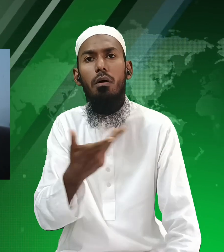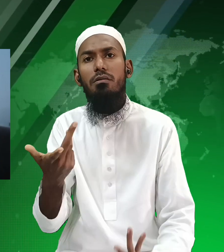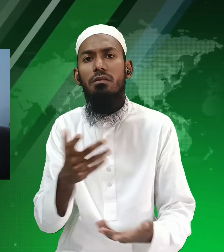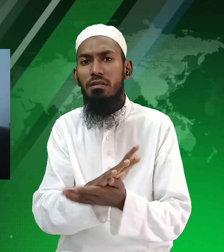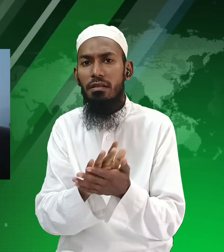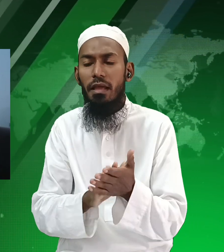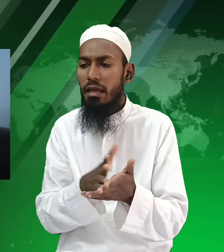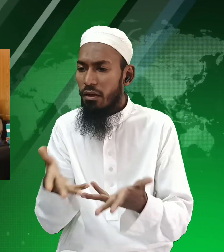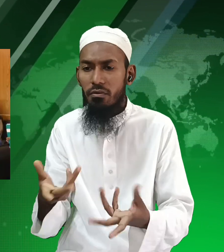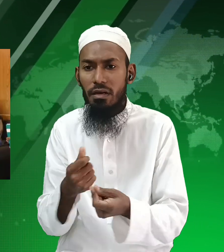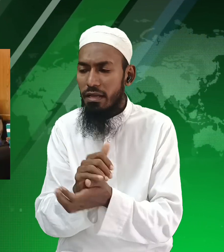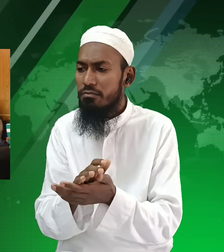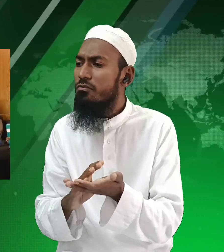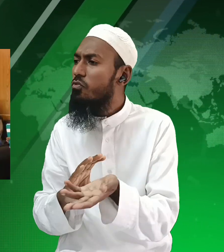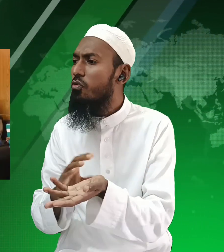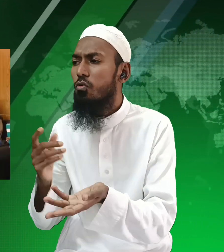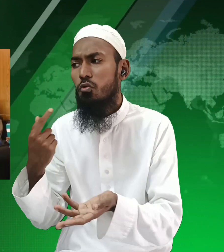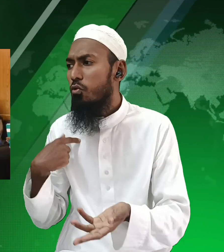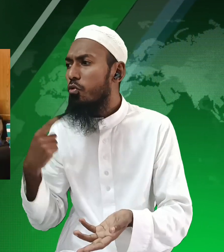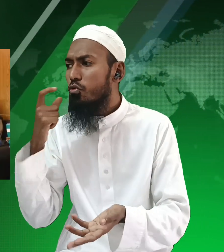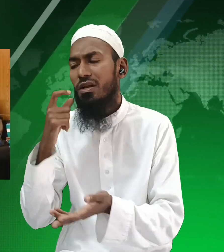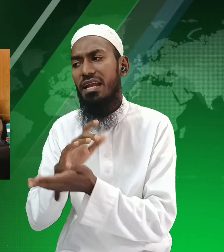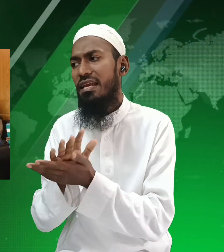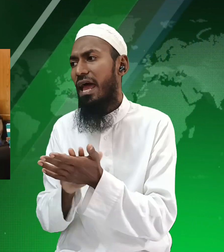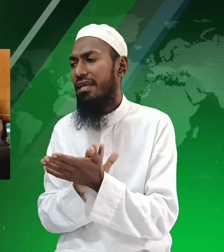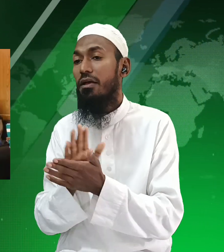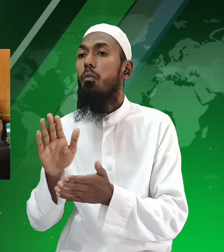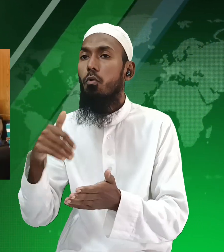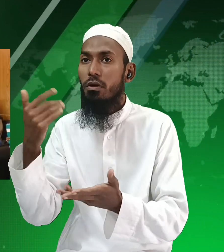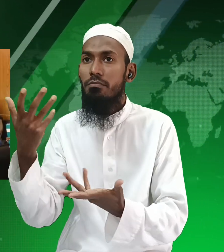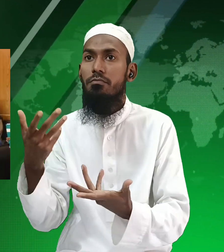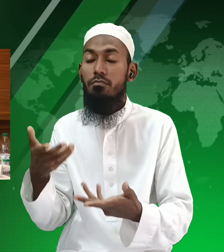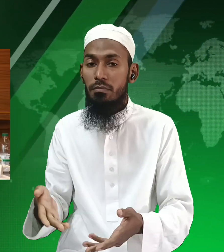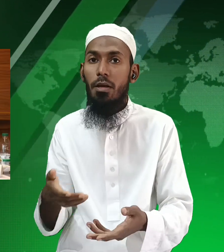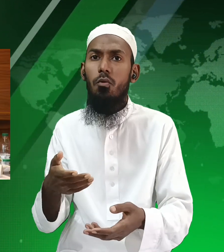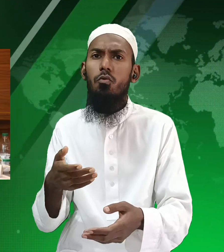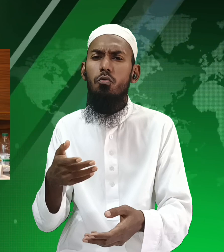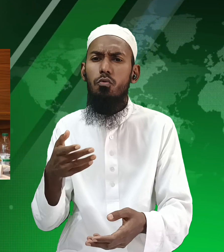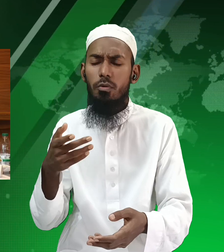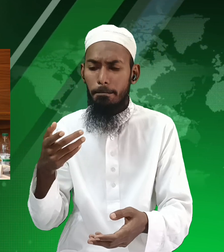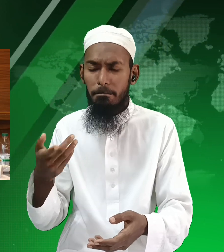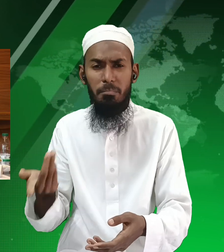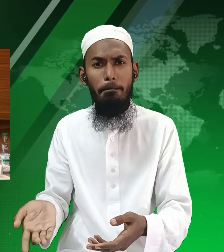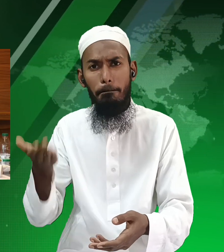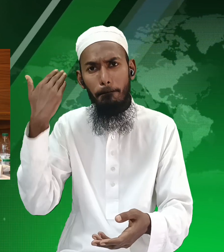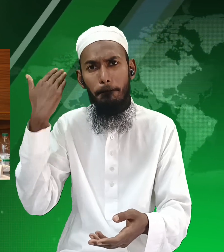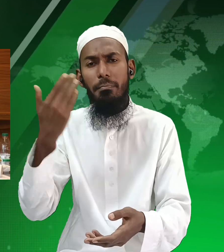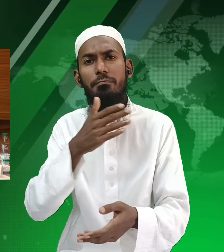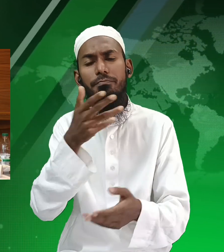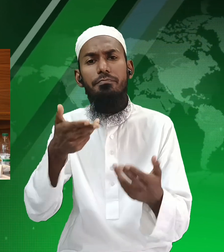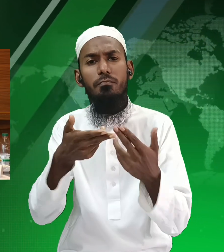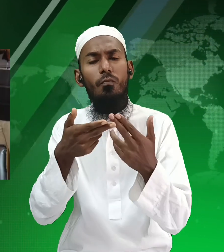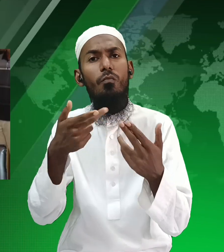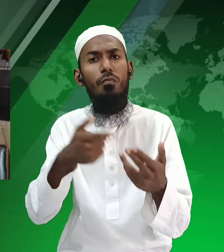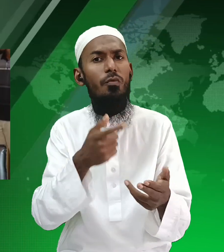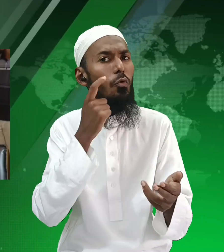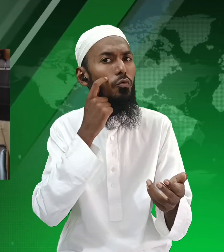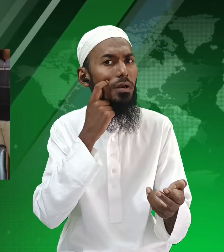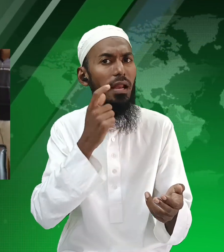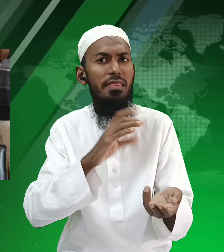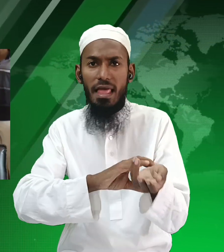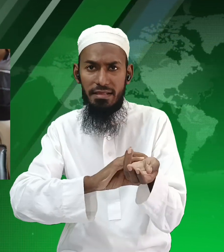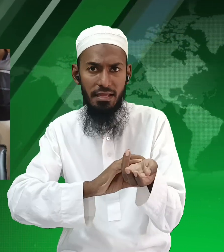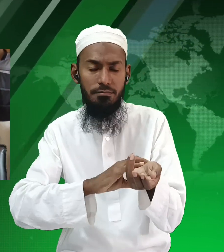দিছি, আবার আসলে আমরা দিব। জেলা সদর হাসপাতালের তত্ত্বাবধায়ক ও সিভিল সার্জনের দাবি, চাহিদার তুলনায় রোগী বাড়ায় দেখা